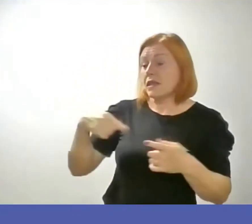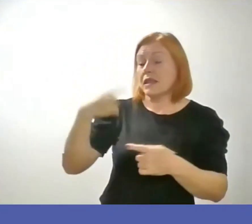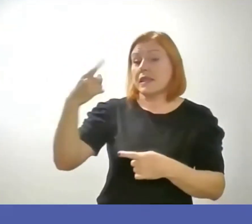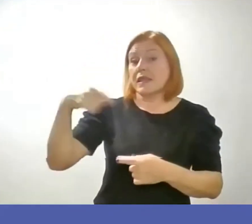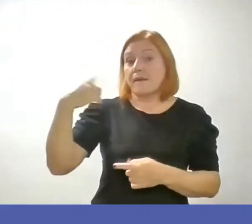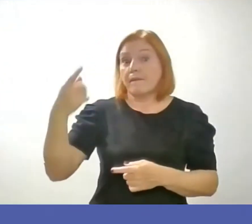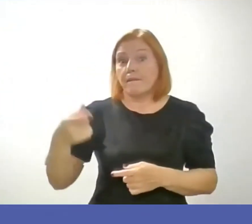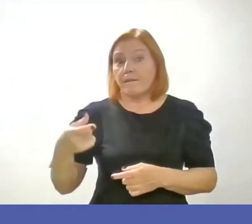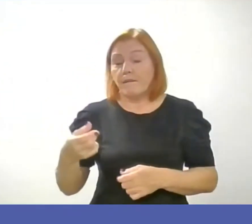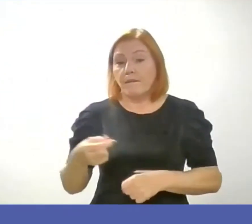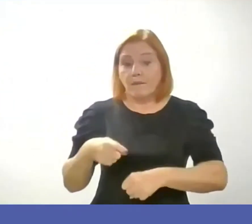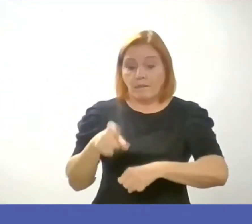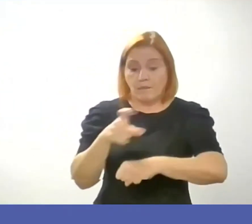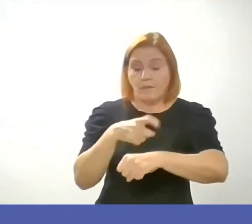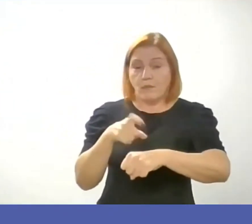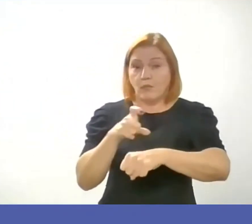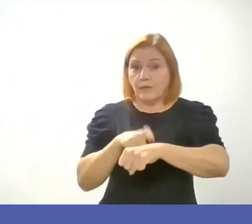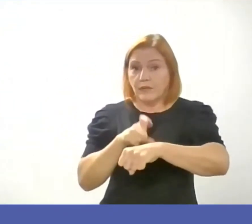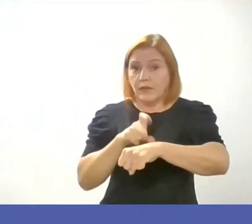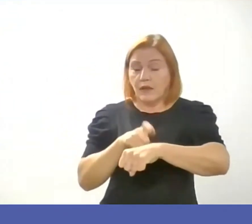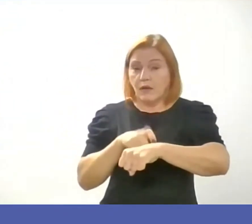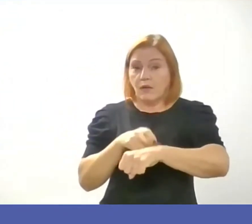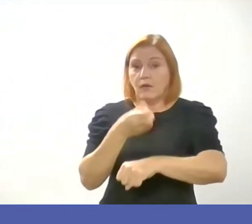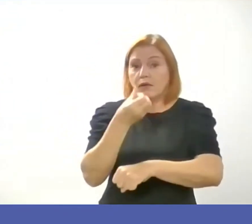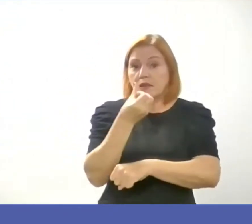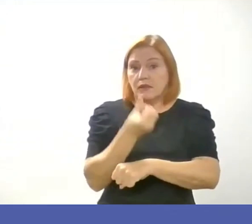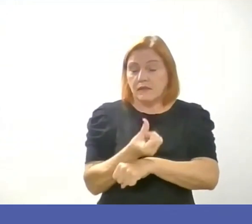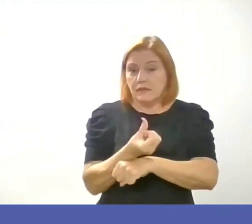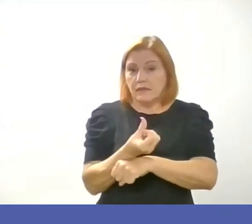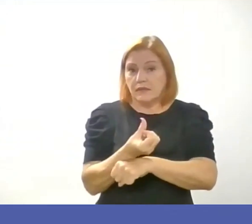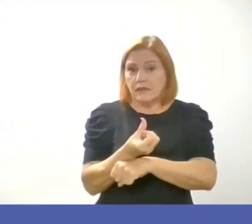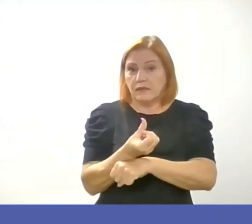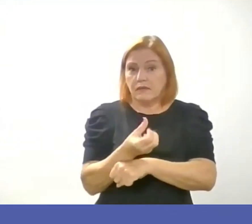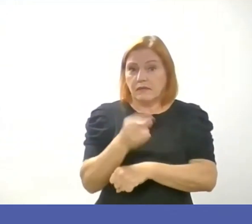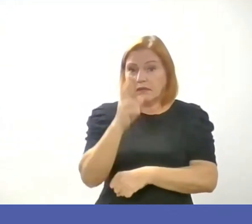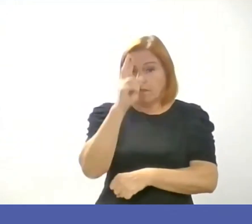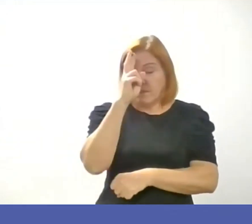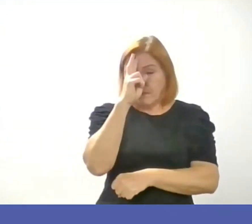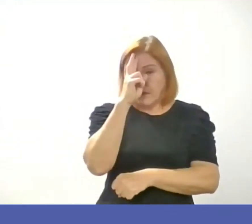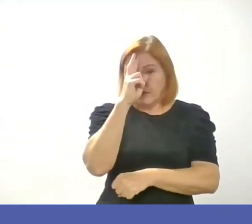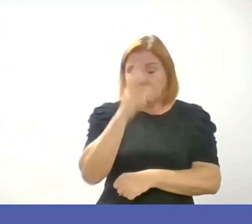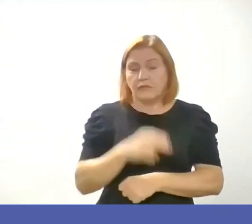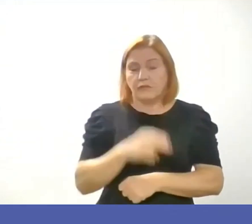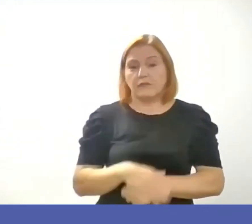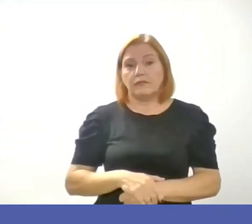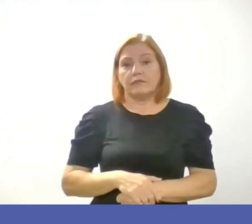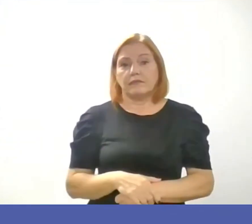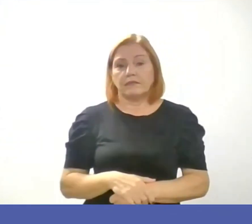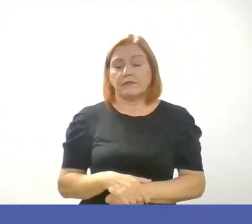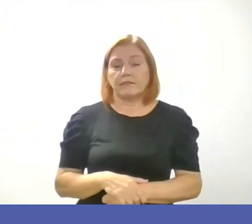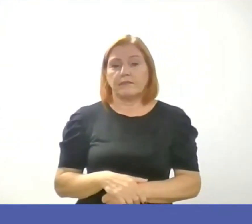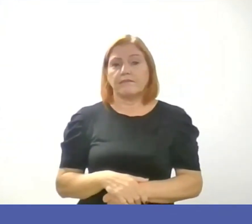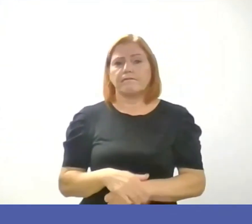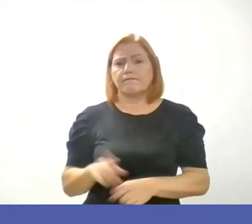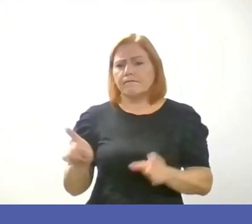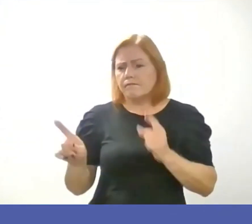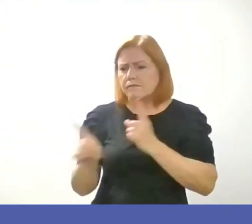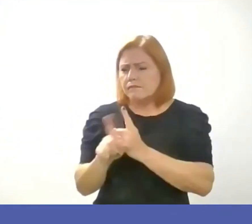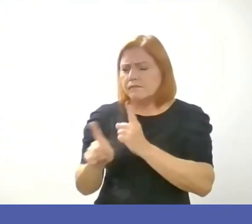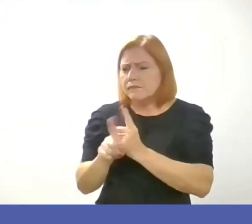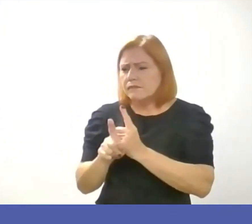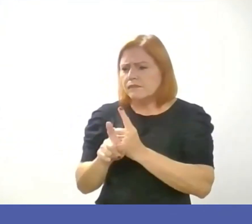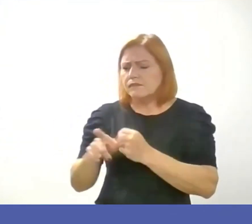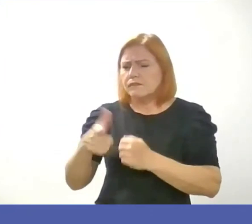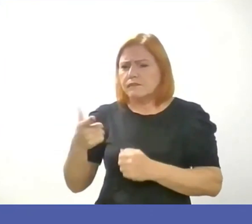sexta, aí já é meio-dia. Meio-dia ele acha outros e contrata para a